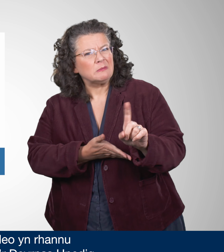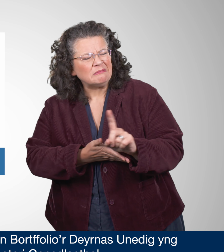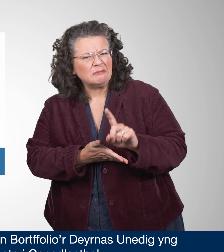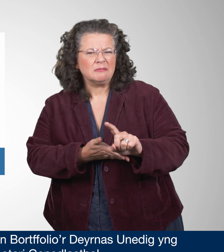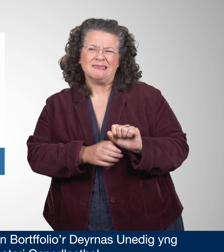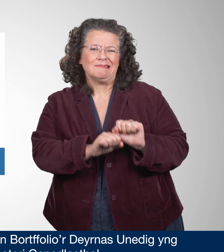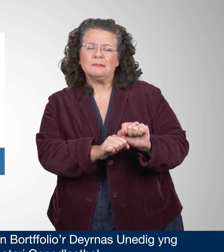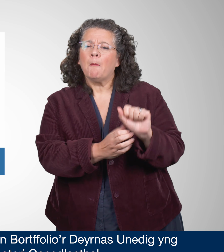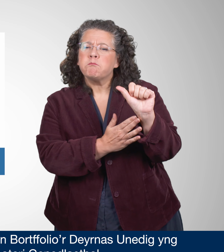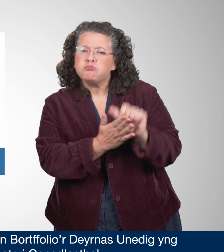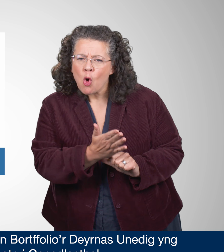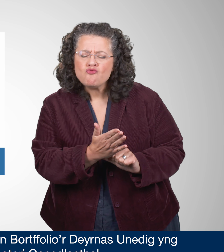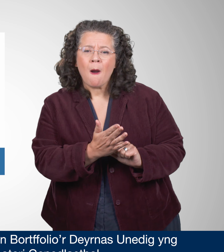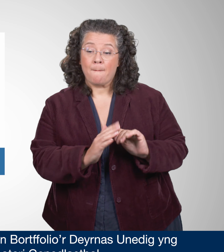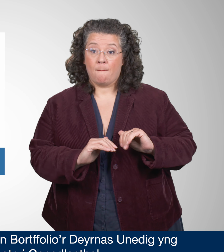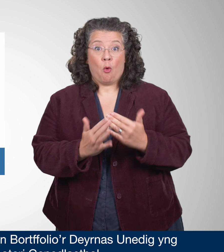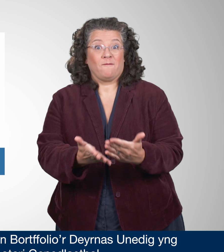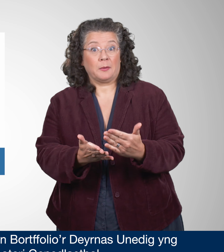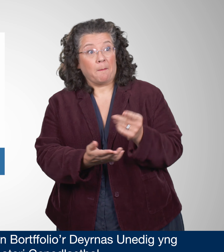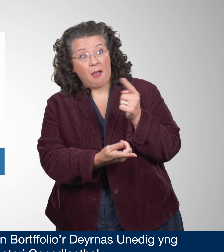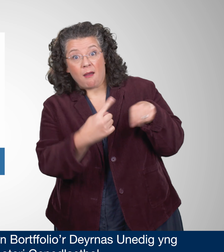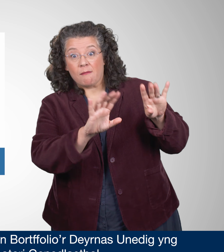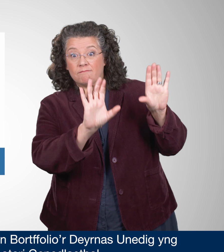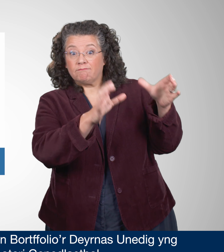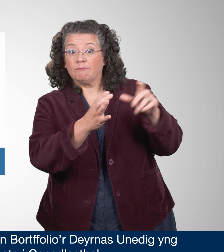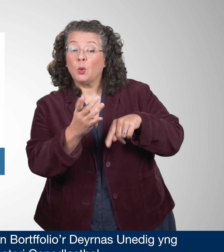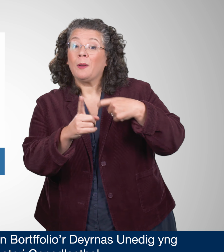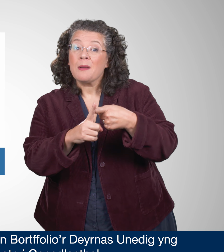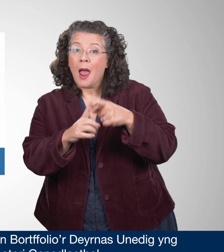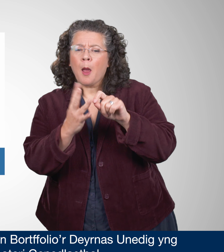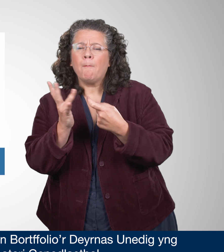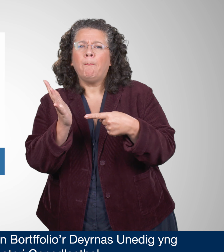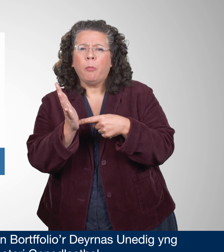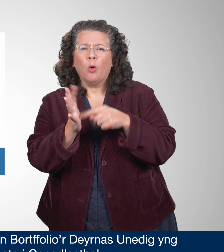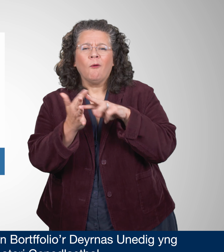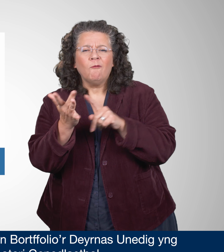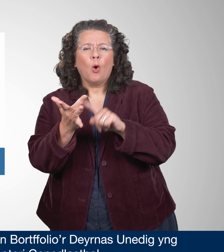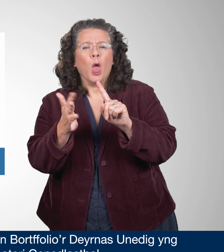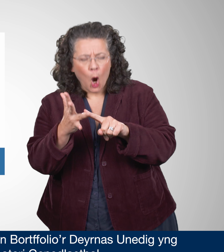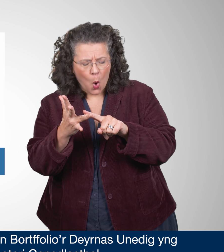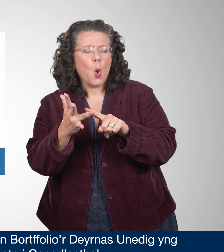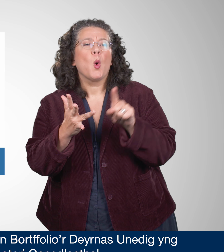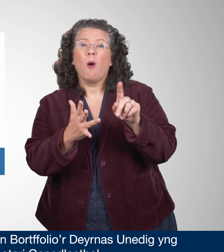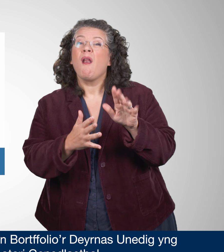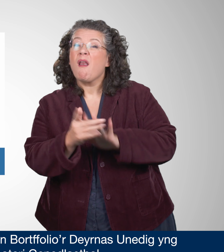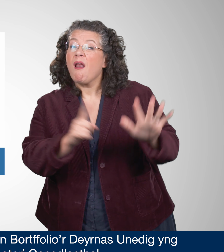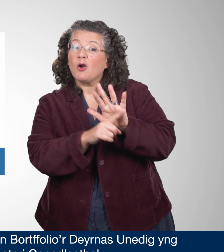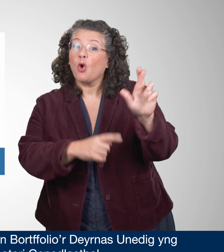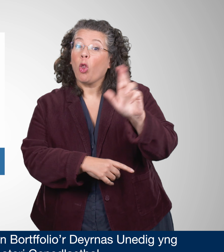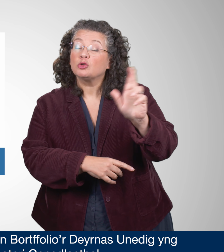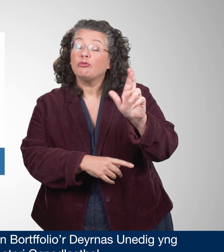Rhaglen ariannu sy'n cael ei chynnig gan bortffolio'r Deyrnas Unedig yng